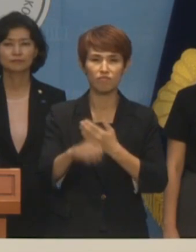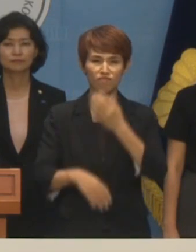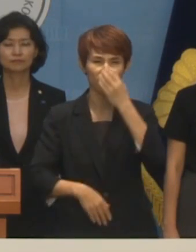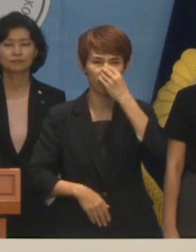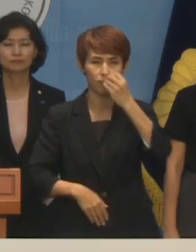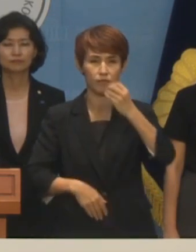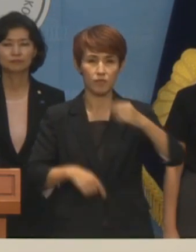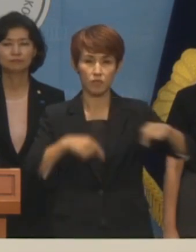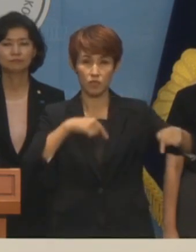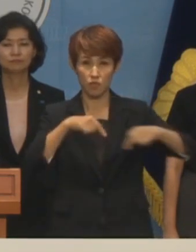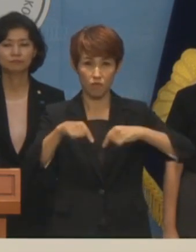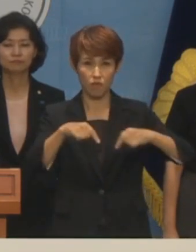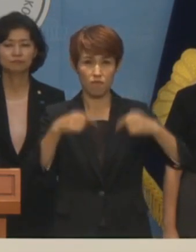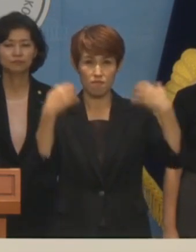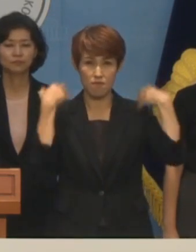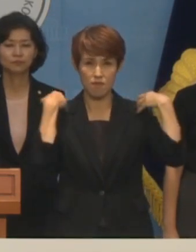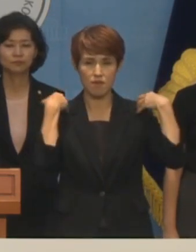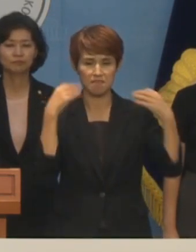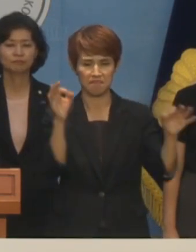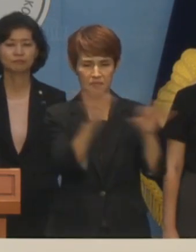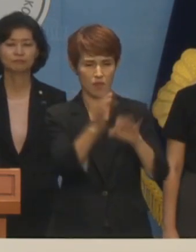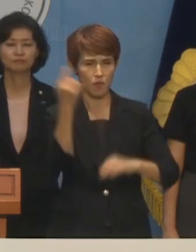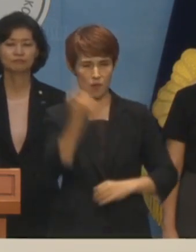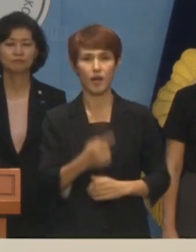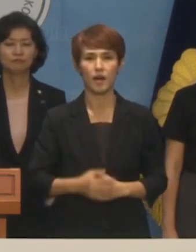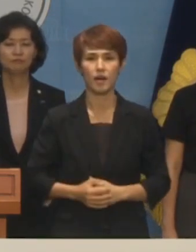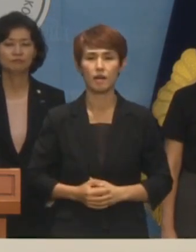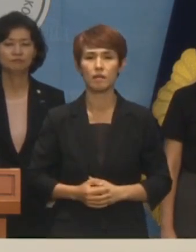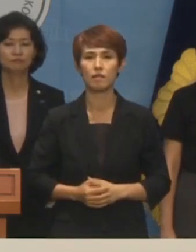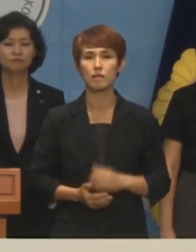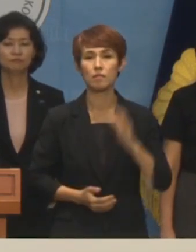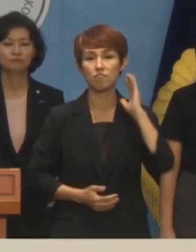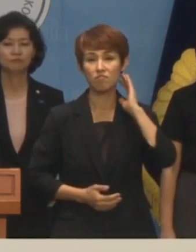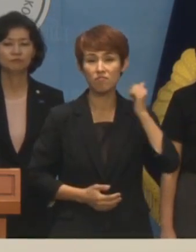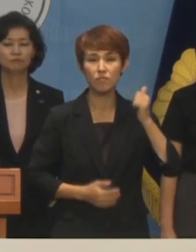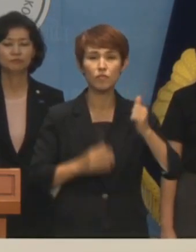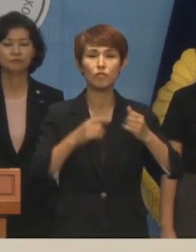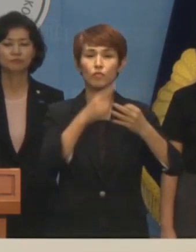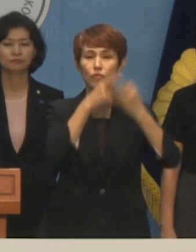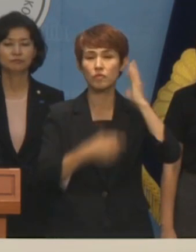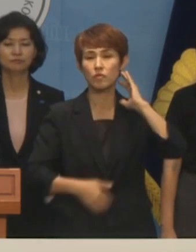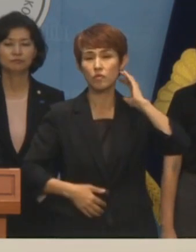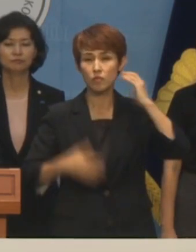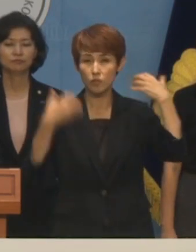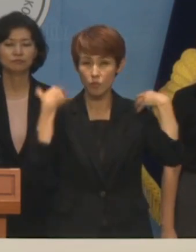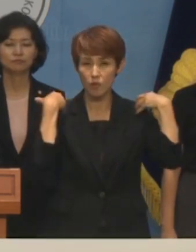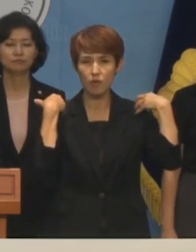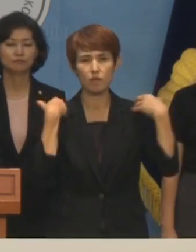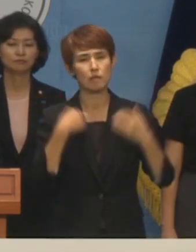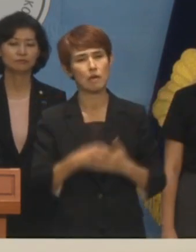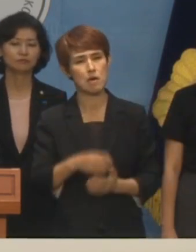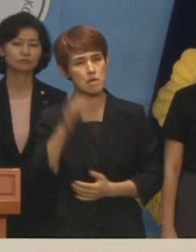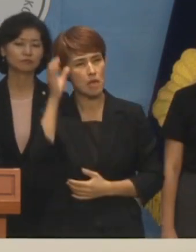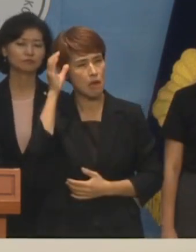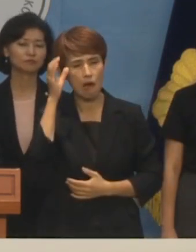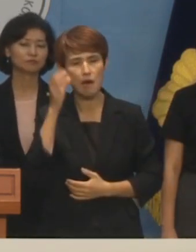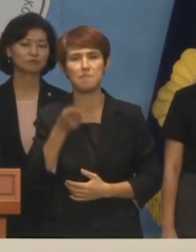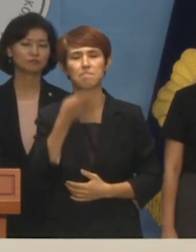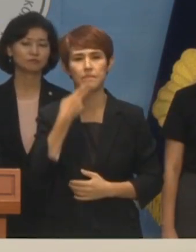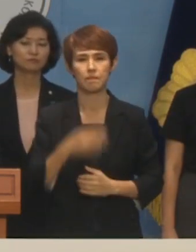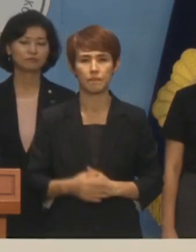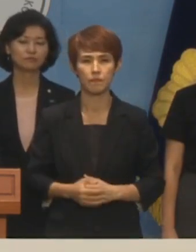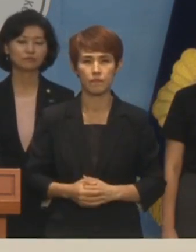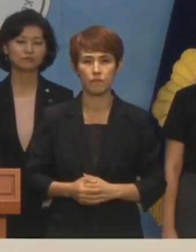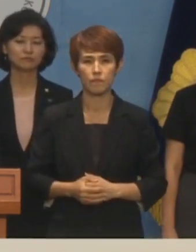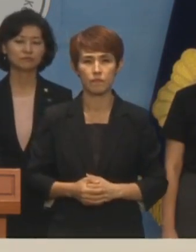몰락에 다다를 것이다. 이미 국민은 윤석열 정권에 수없이 많은 기회를 부여했다. 그러나 윤석열 정권은